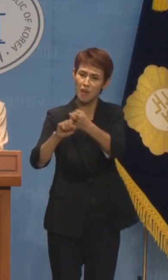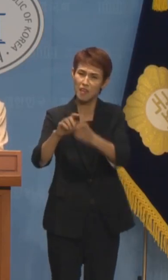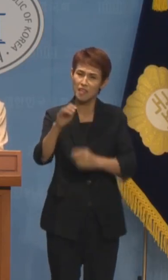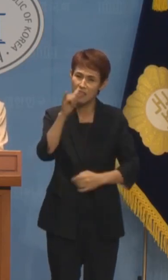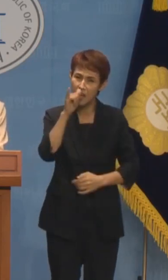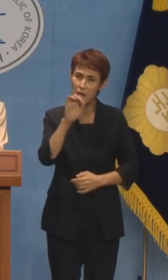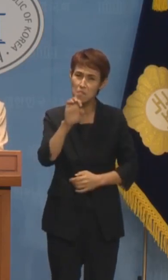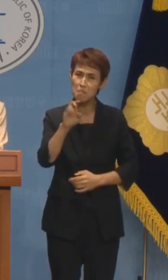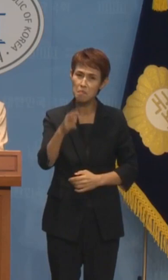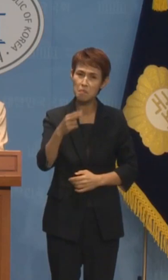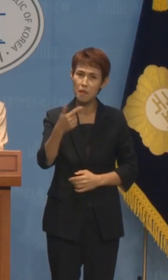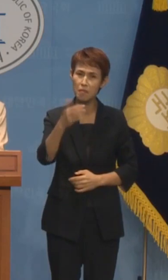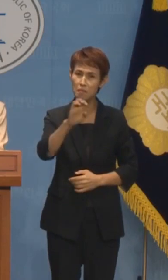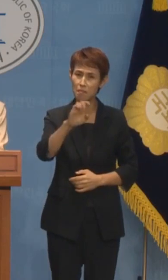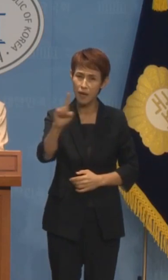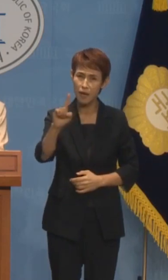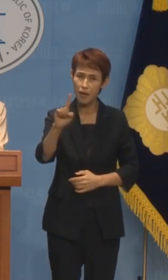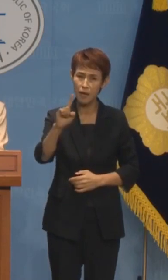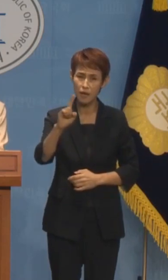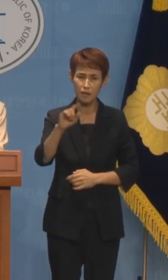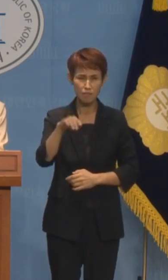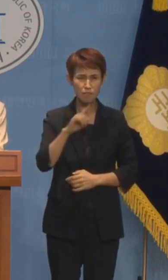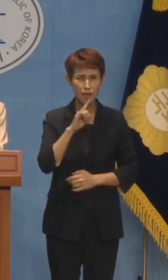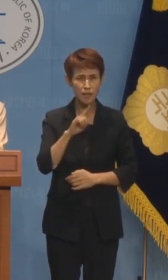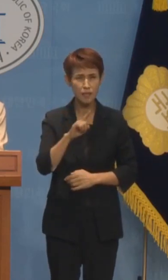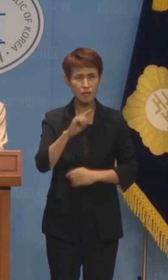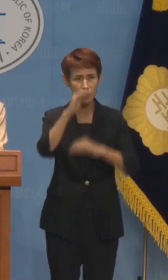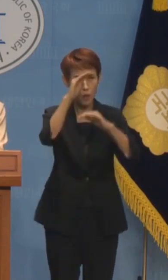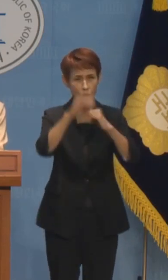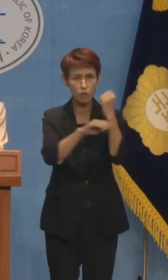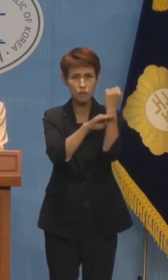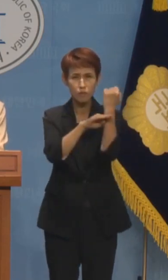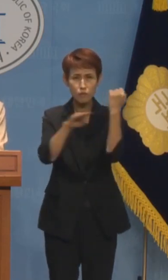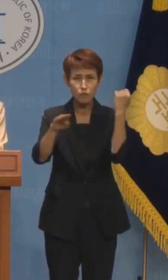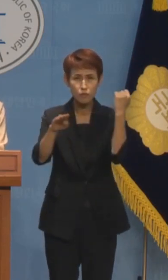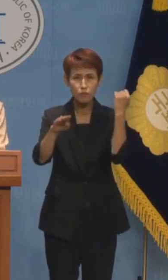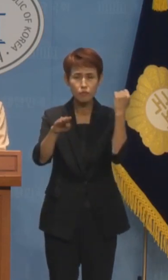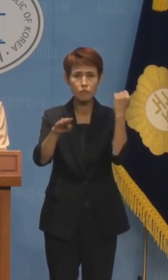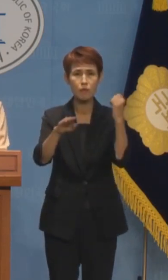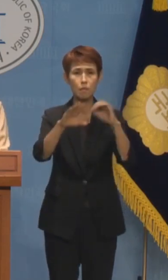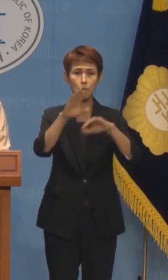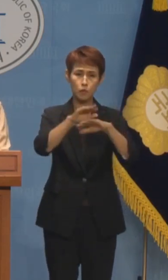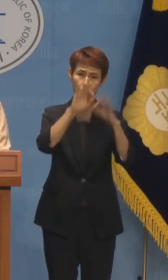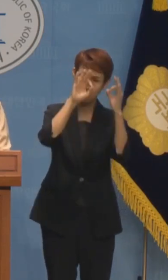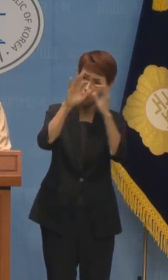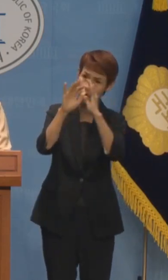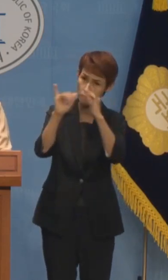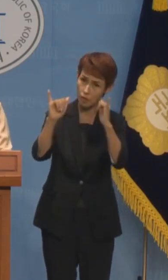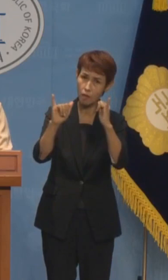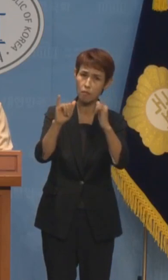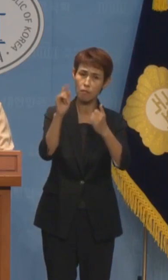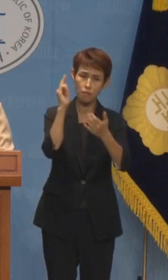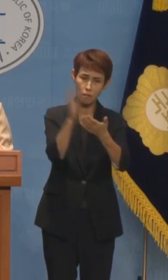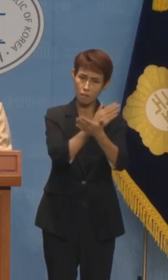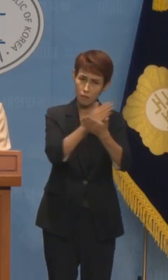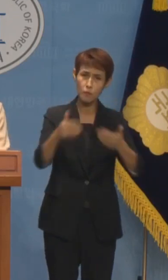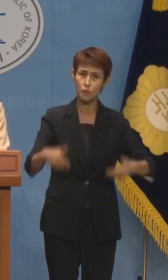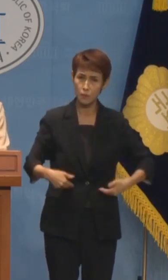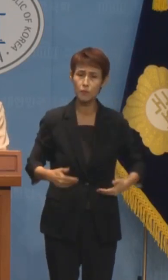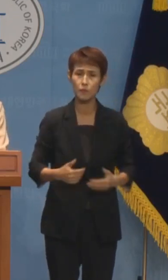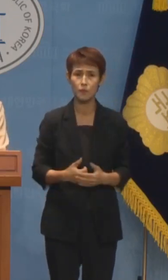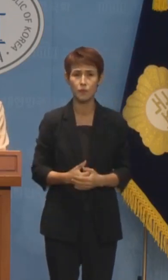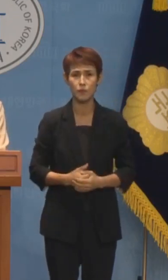방송 내용이 그 적인지 그렇지 않은지의 기준은 시청자가 되어야 한다는 점을 간과하고 있는 것